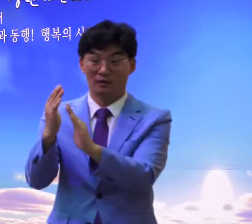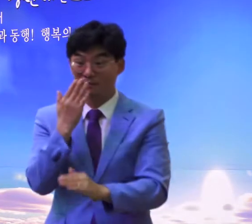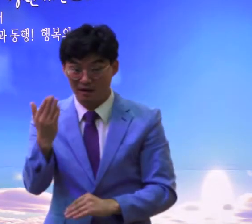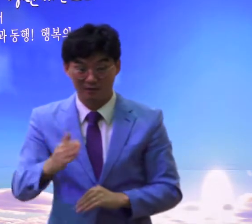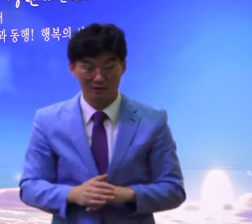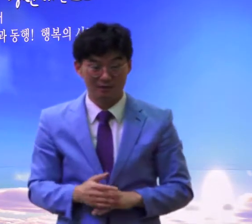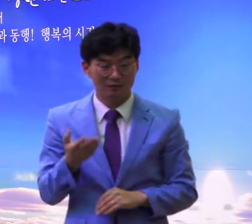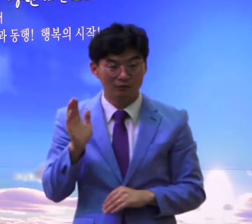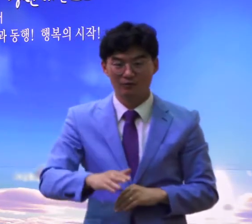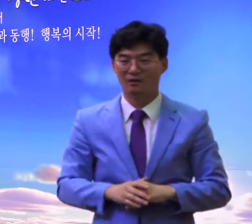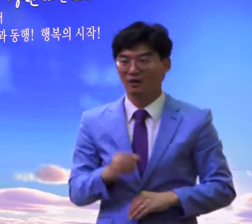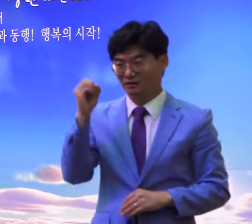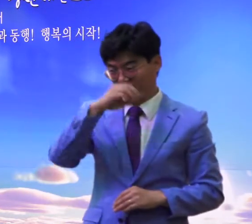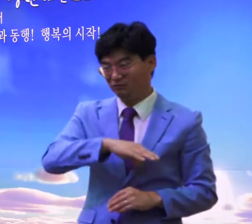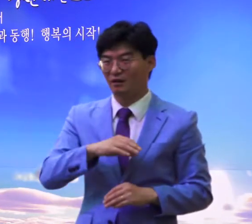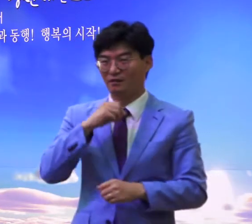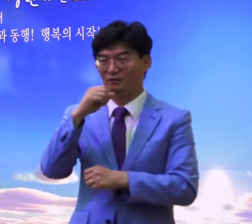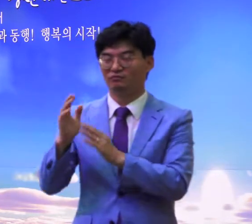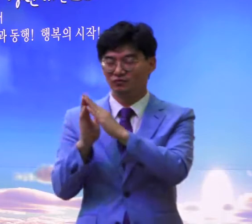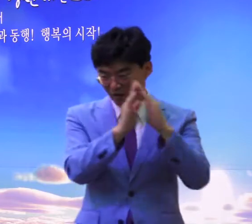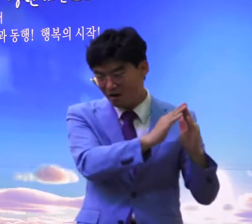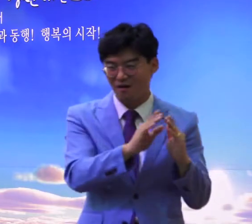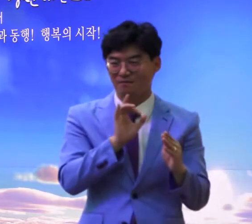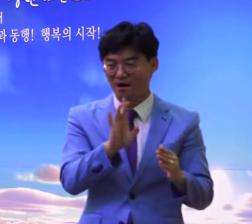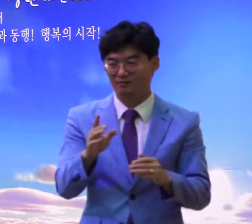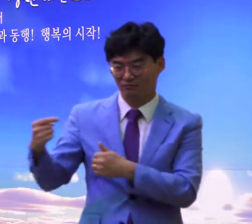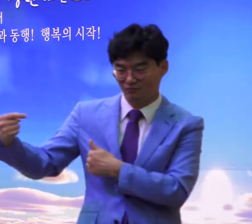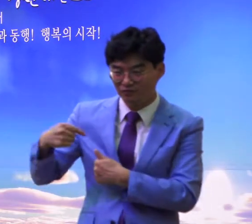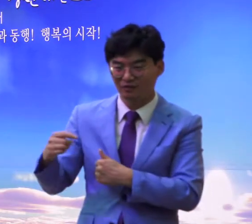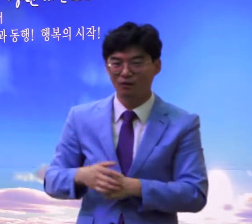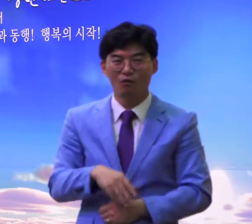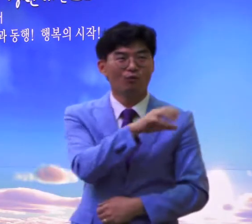빨리 가고 정확하게 가고 싶어서 그렇게 합니다.